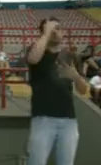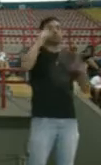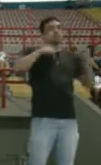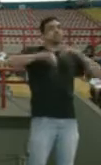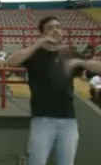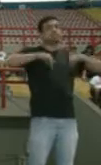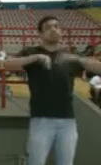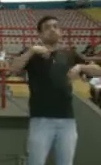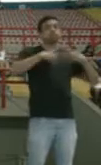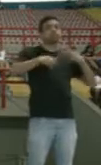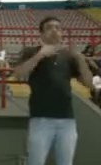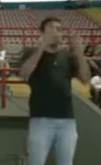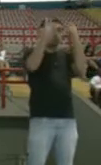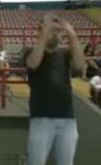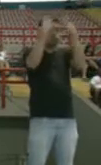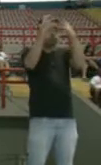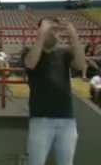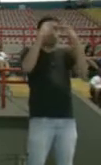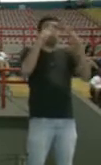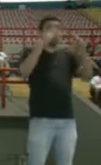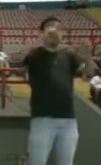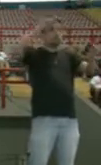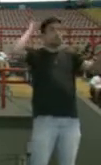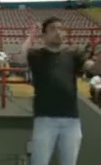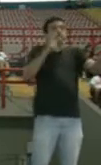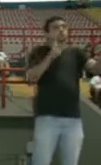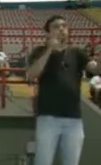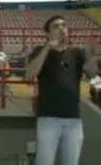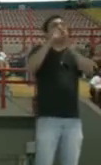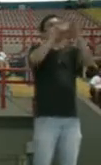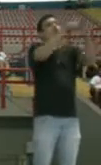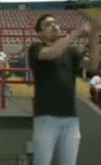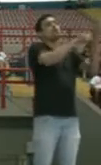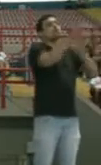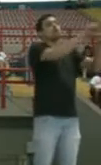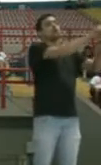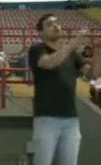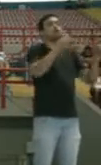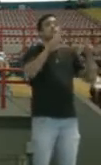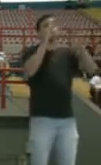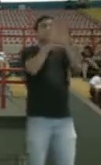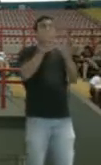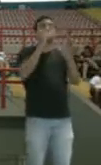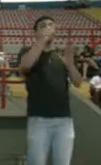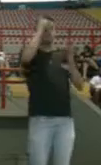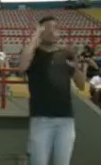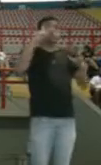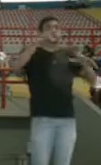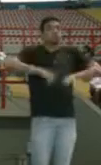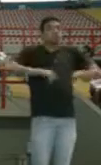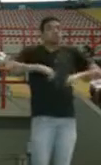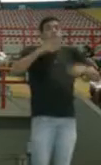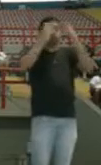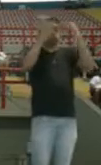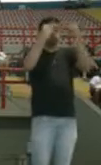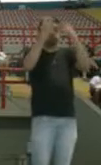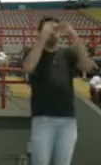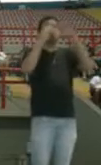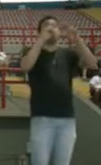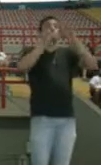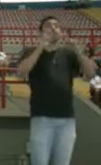depressão, estresse, que naquela época não tinha como catalogar, porque não existia, mas com certeza os trabalhadores sofrendo isso, tá